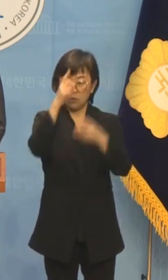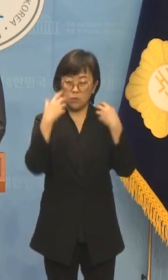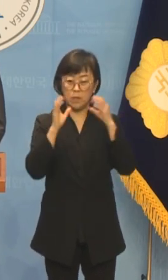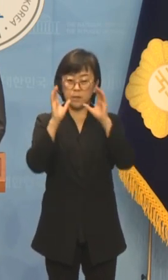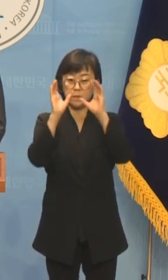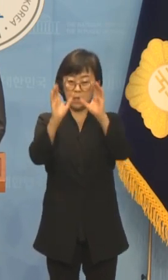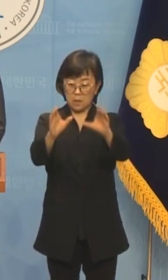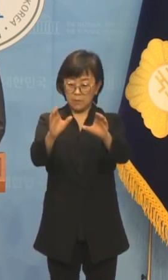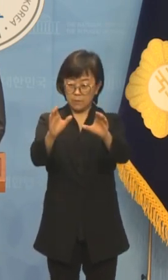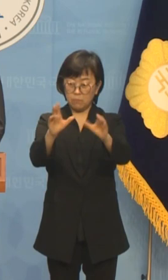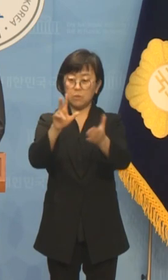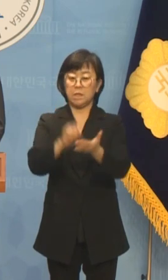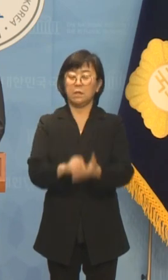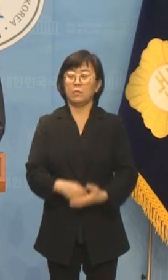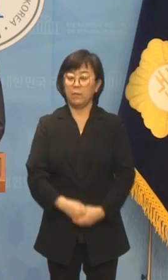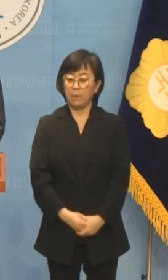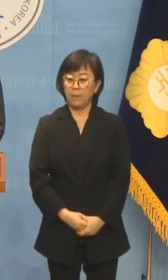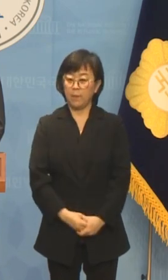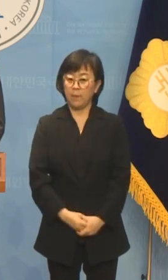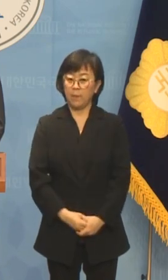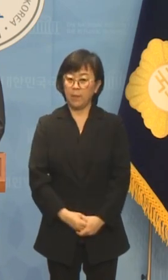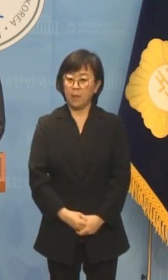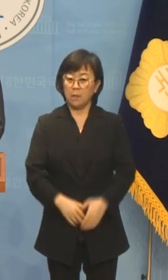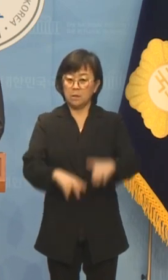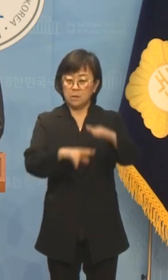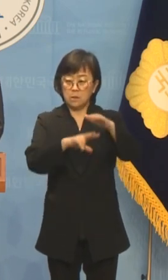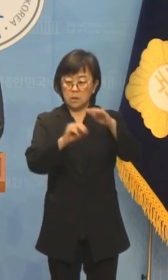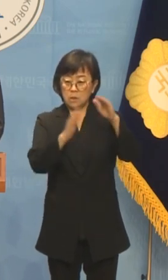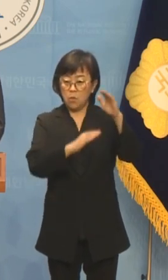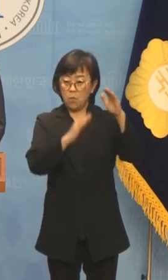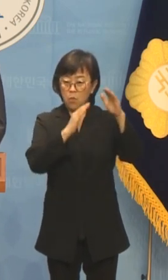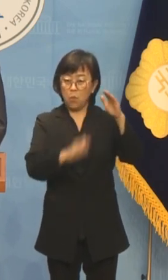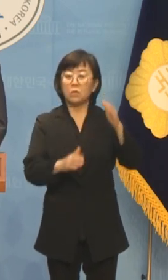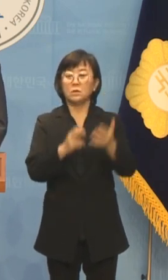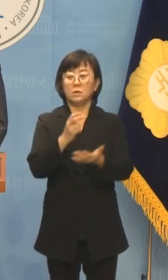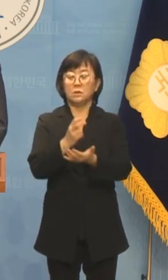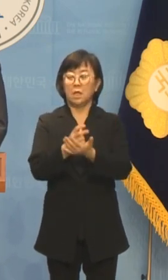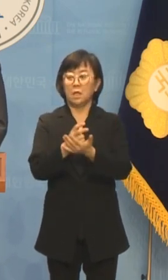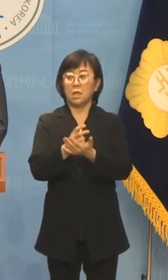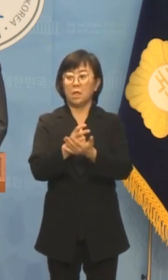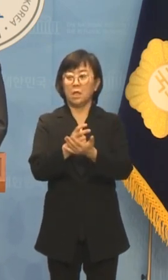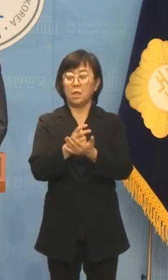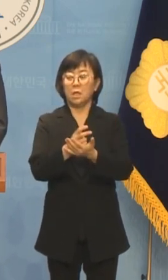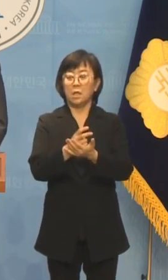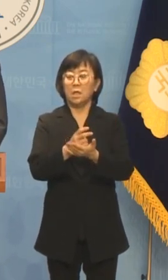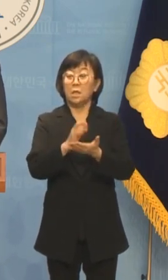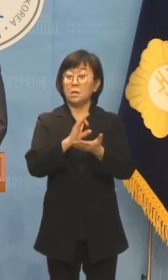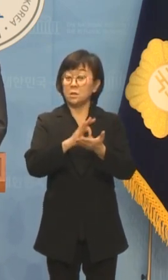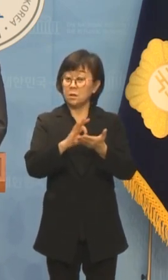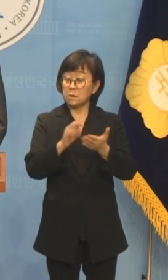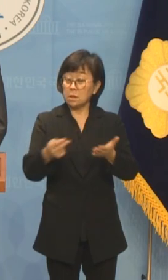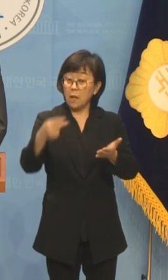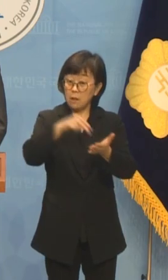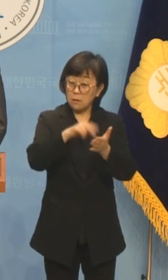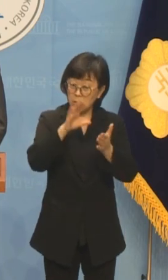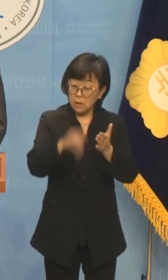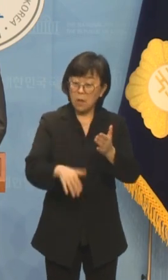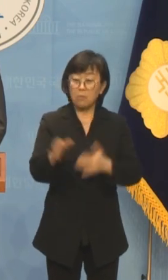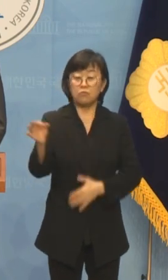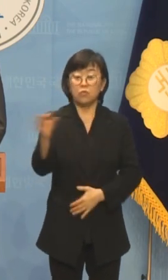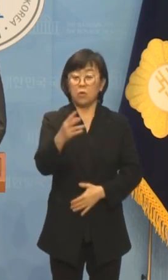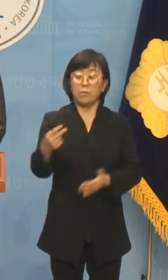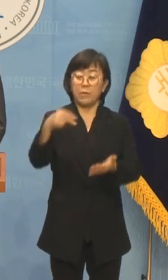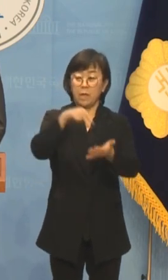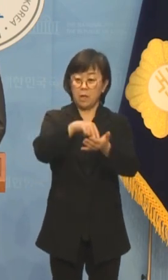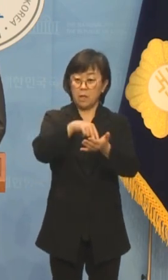책임을 전가한 문제입니다. 지하철은 공공재입니다. 지하철 이용에 있어 무임승차라는